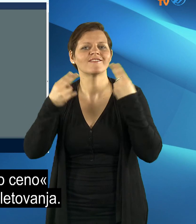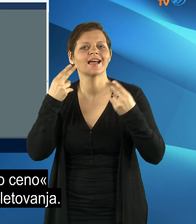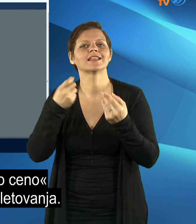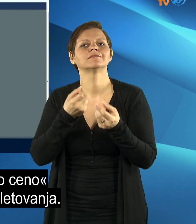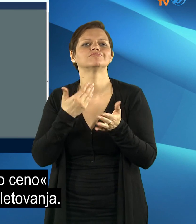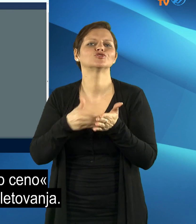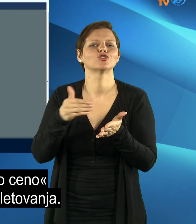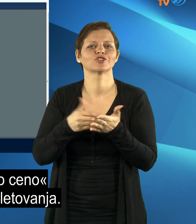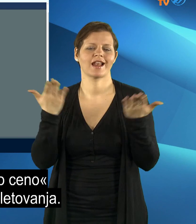letovanja.